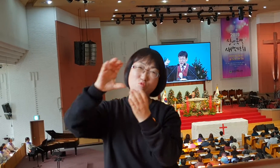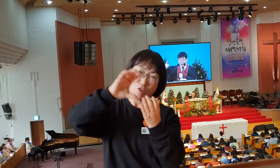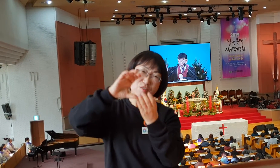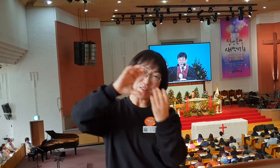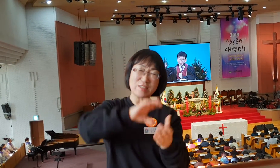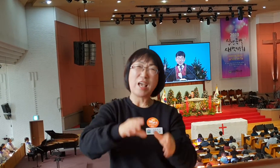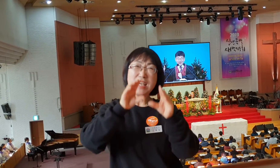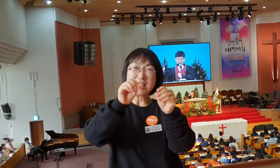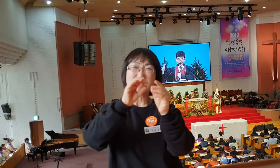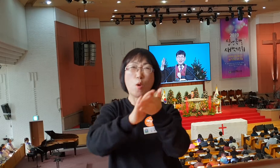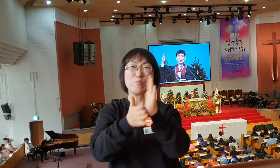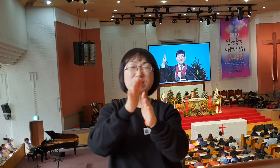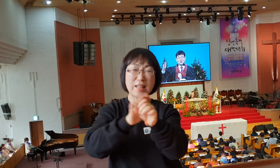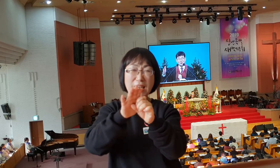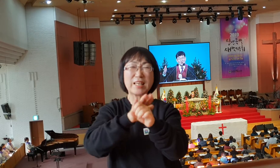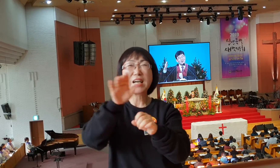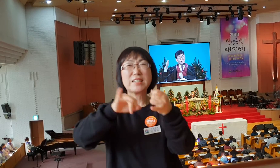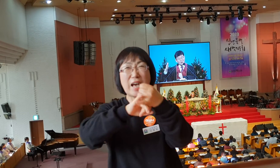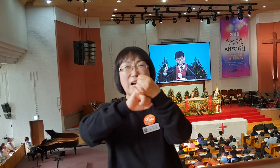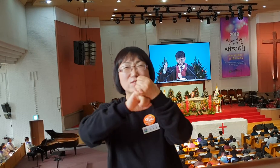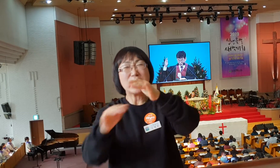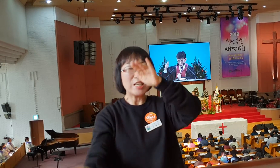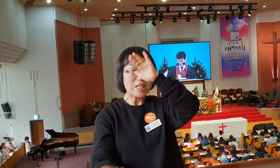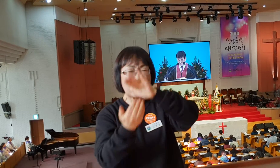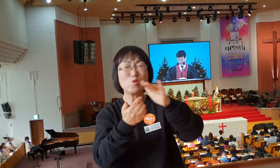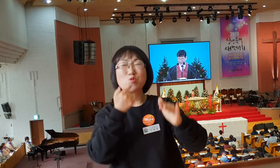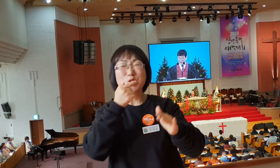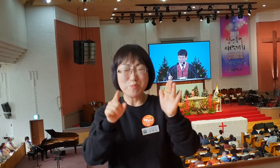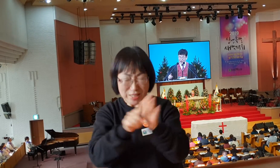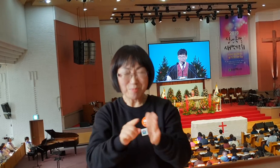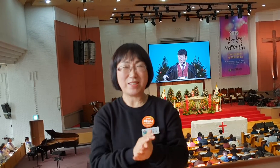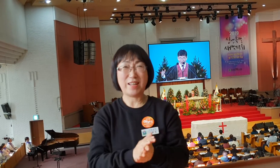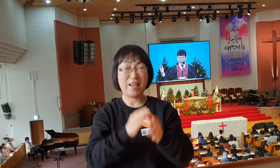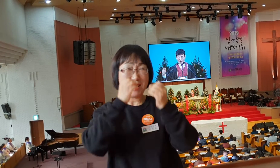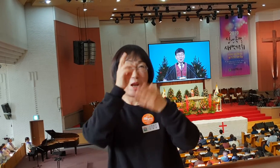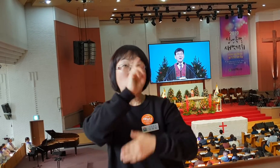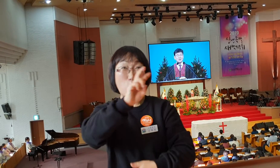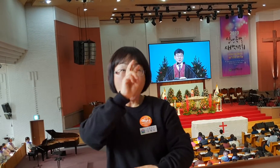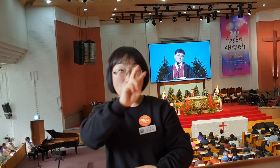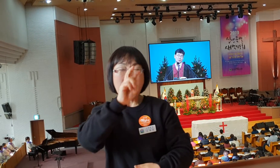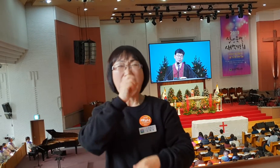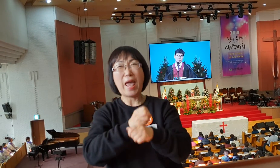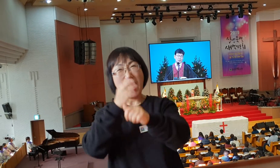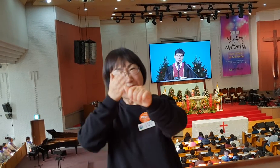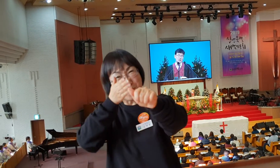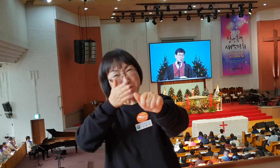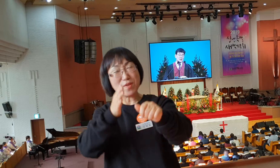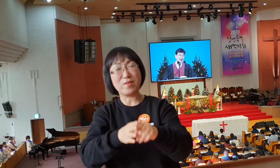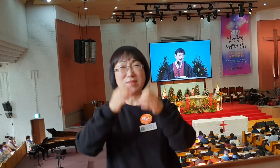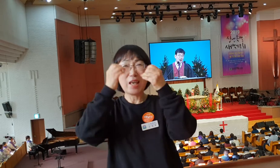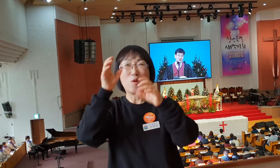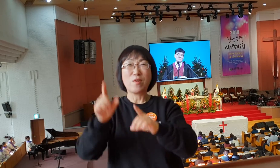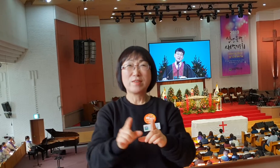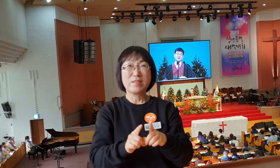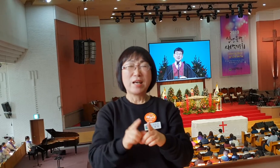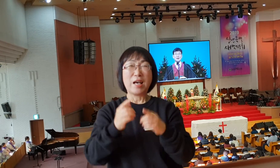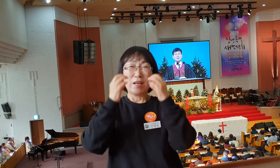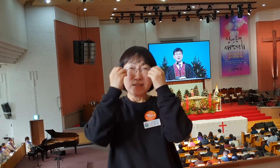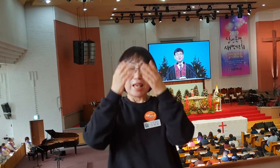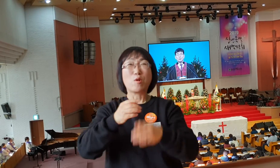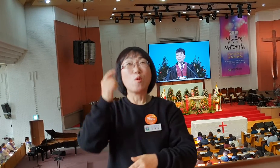끊을 수 없는 그 사랑은 그 약속을 이루시는 줄 믿습니다 새로운 노래, 노래하십시오 새로운 상상을